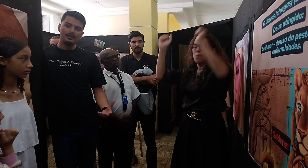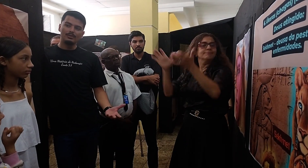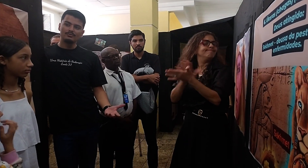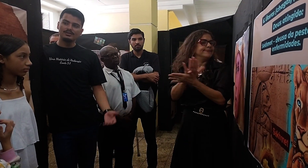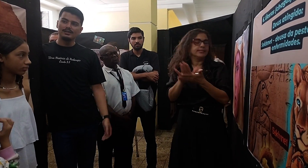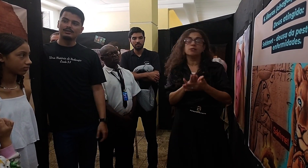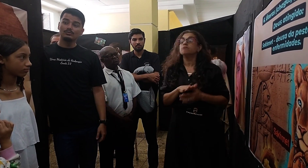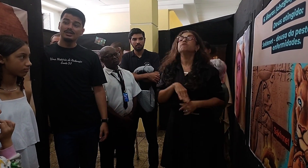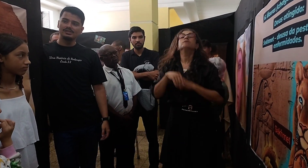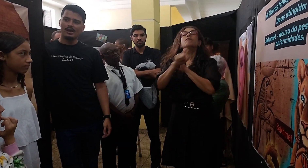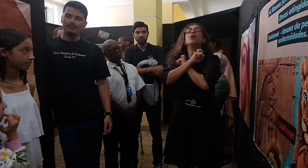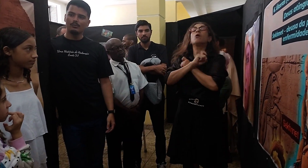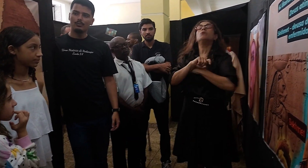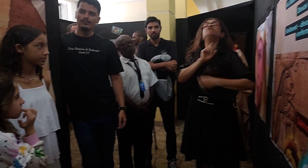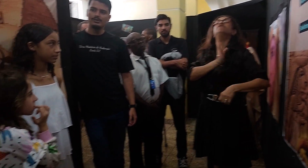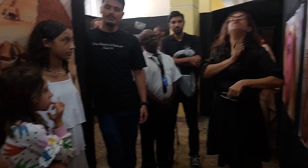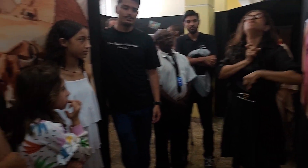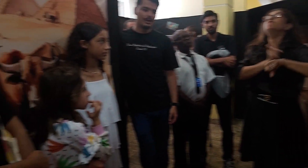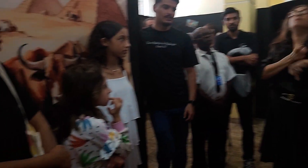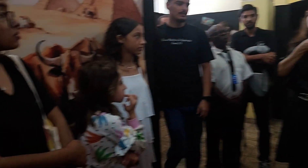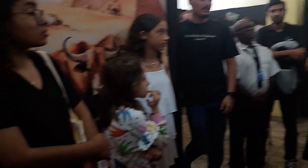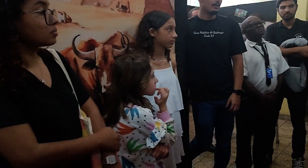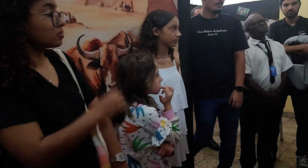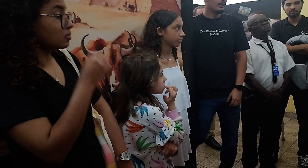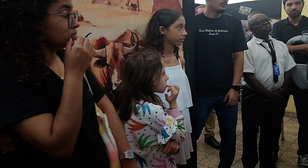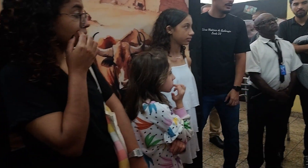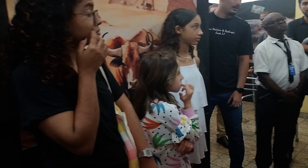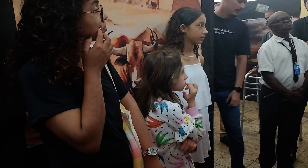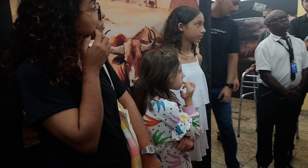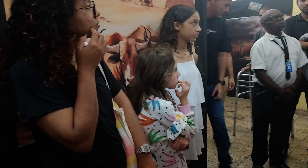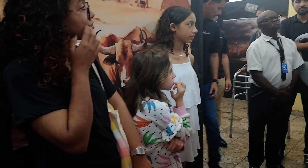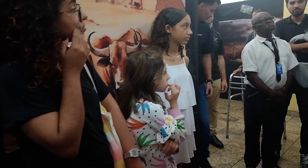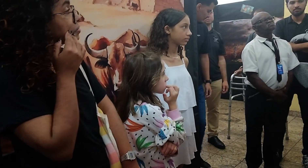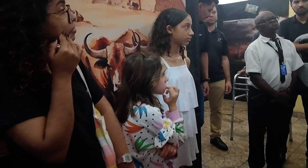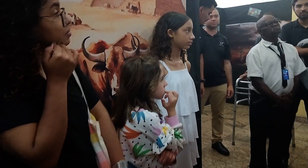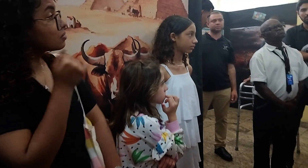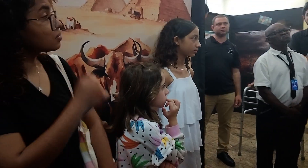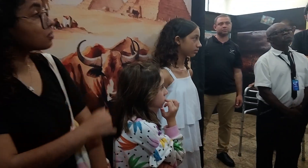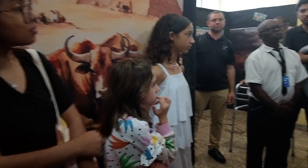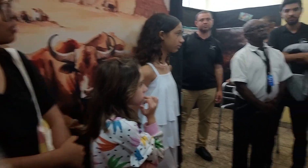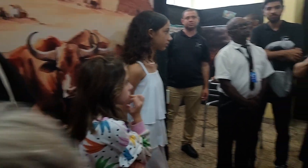endurecido e mesmo assim ele não deixava o povo de Deus partir para adorar ele.